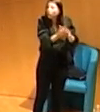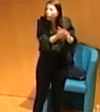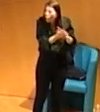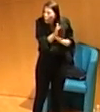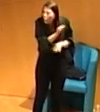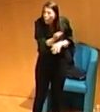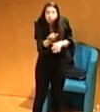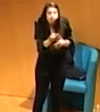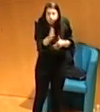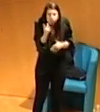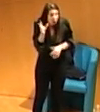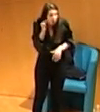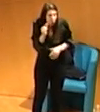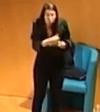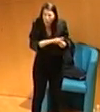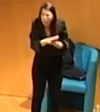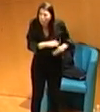Toulouse.